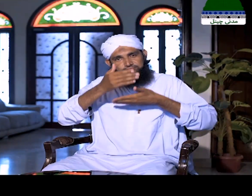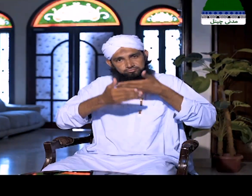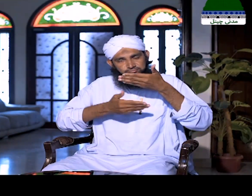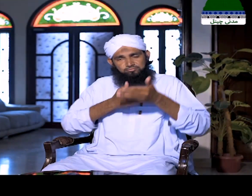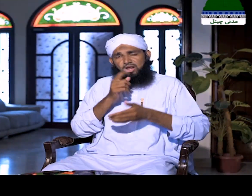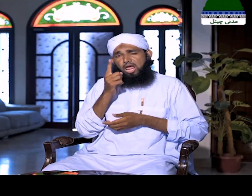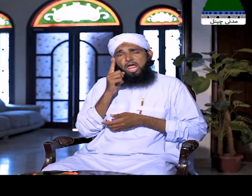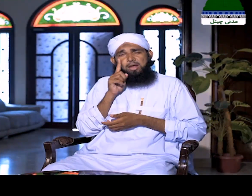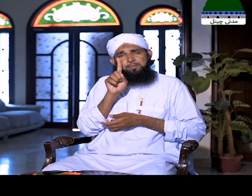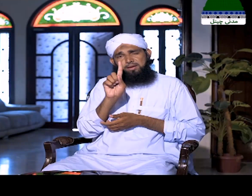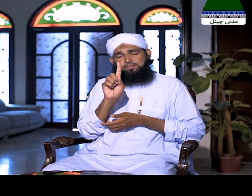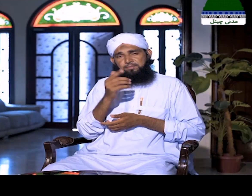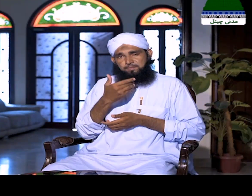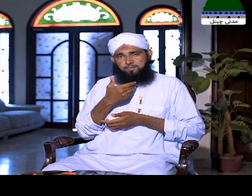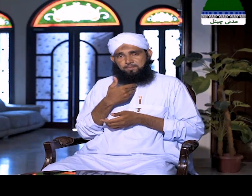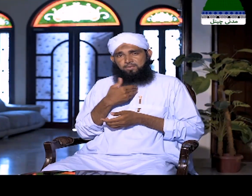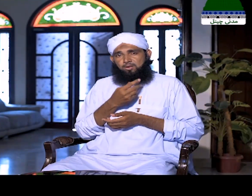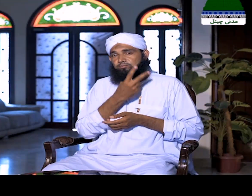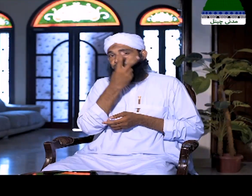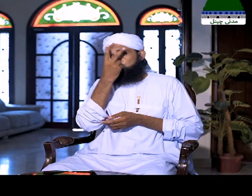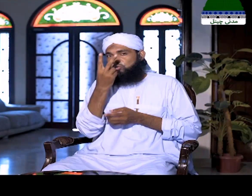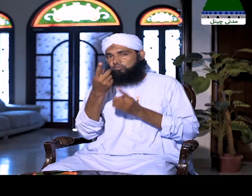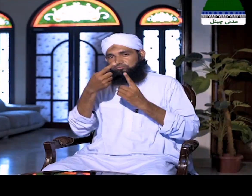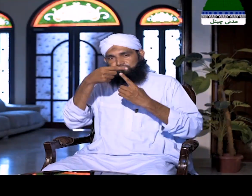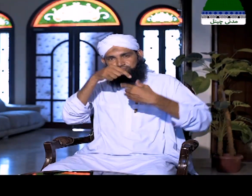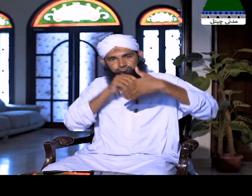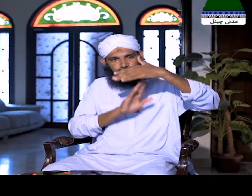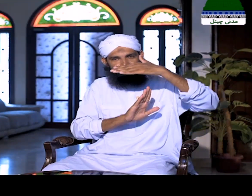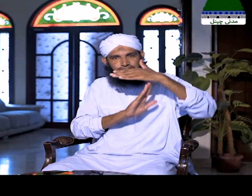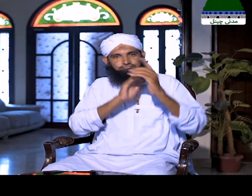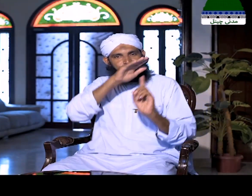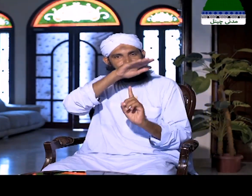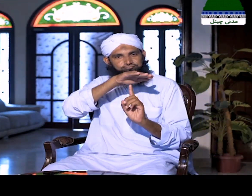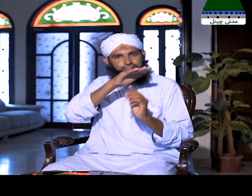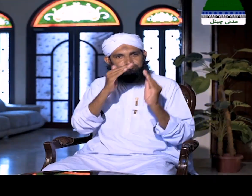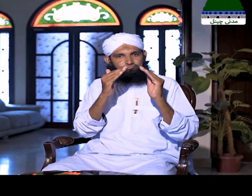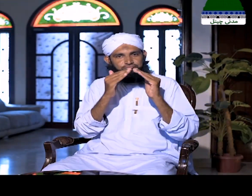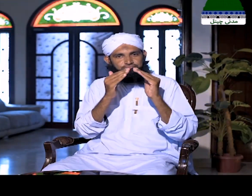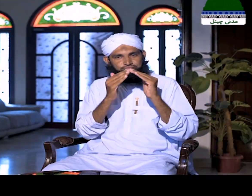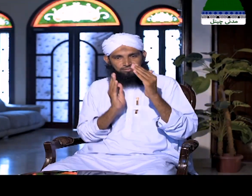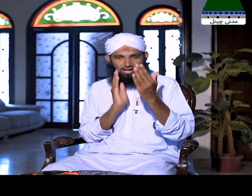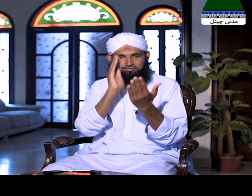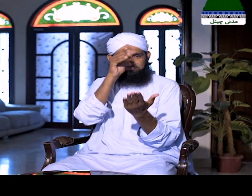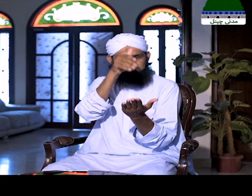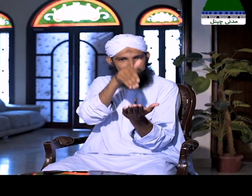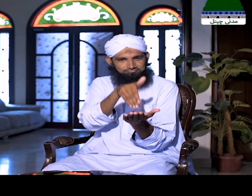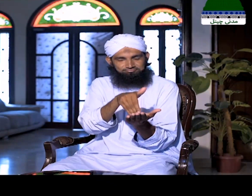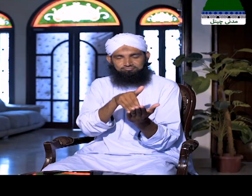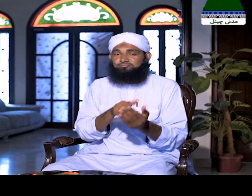ہیں کہ ایک مرتبہ میں حضرت سیدنا حماد بن سلمہ رحمۃ اللہ علیہ کے گھر مبارک پر حاضر